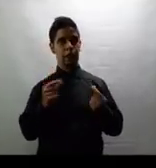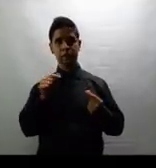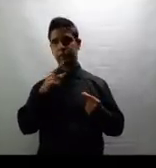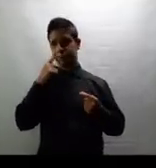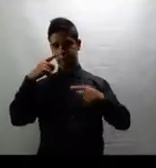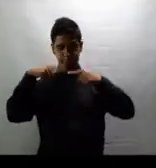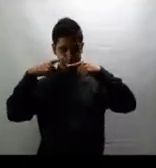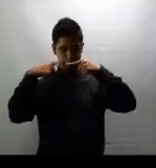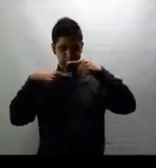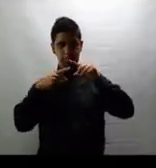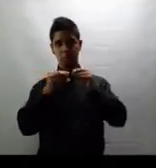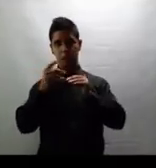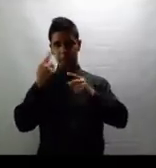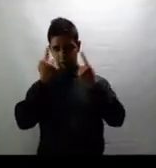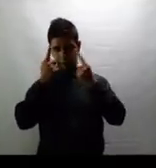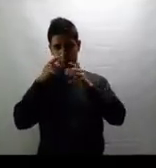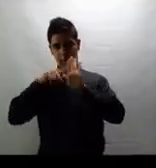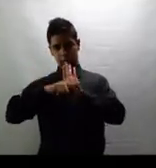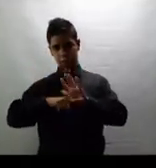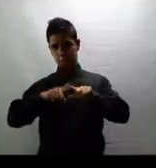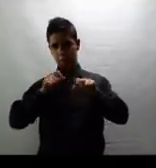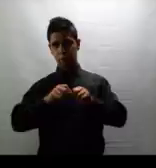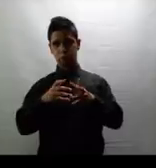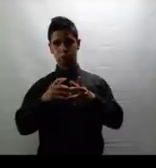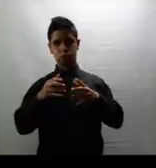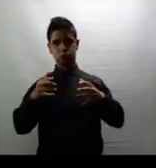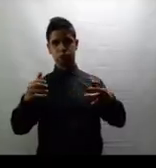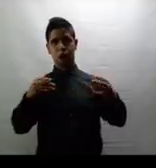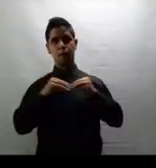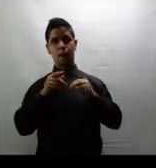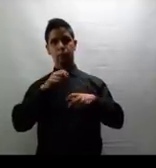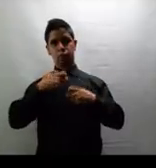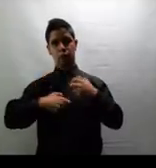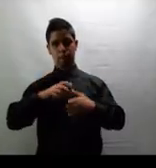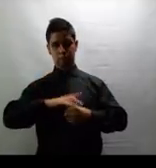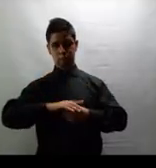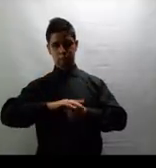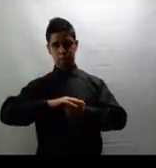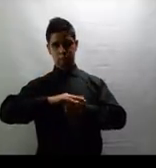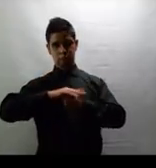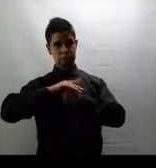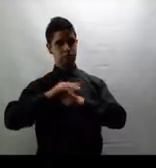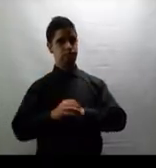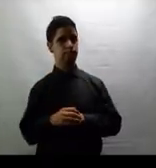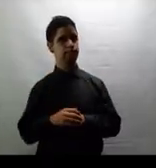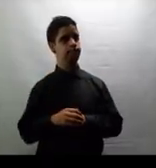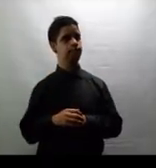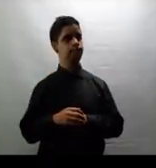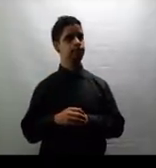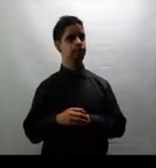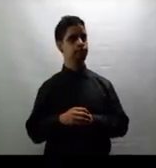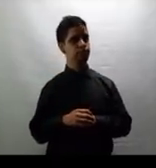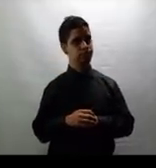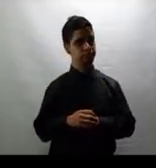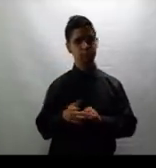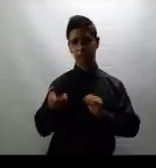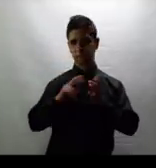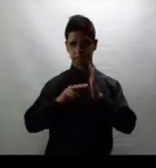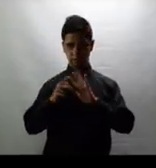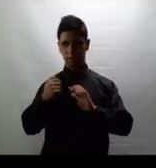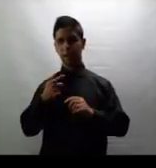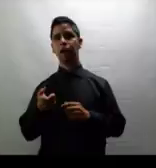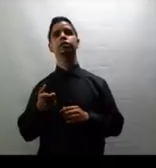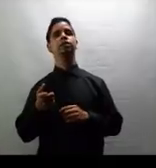necesitan para crecer a la cuestión de hacer que van a acelerado la gasolina de la ansiedad uy